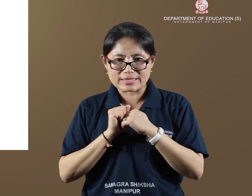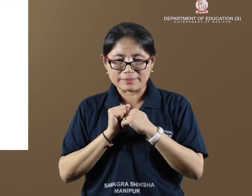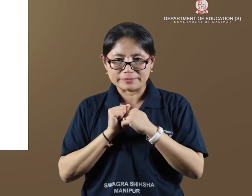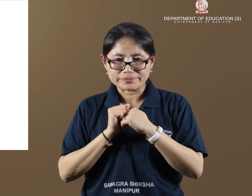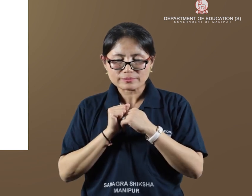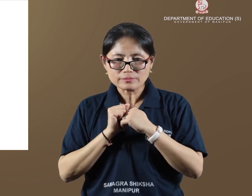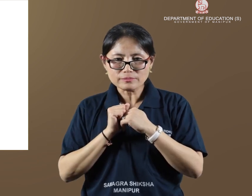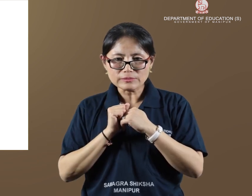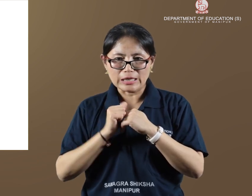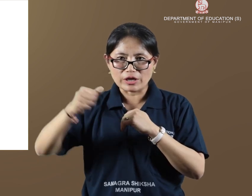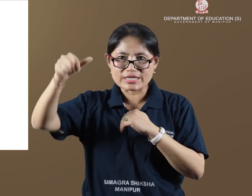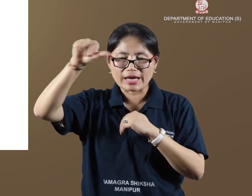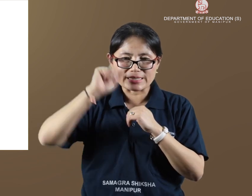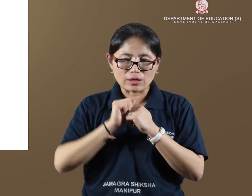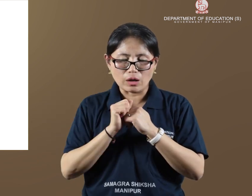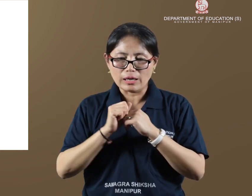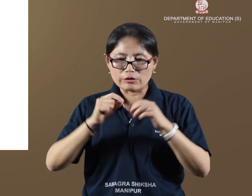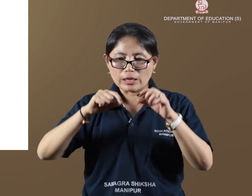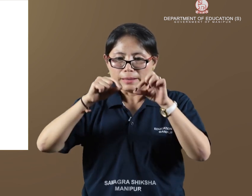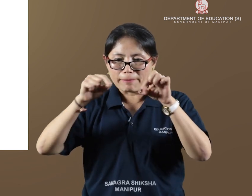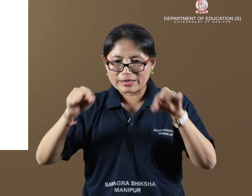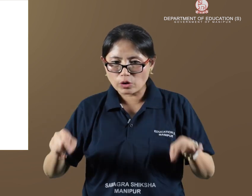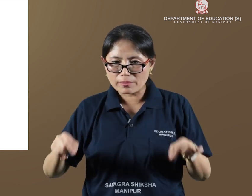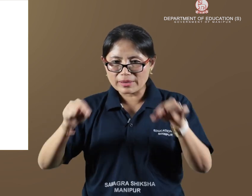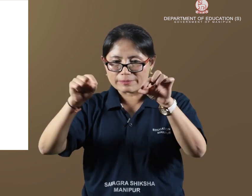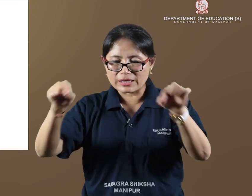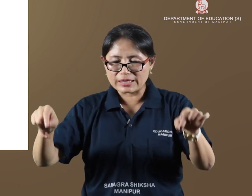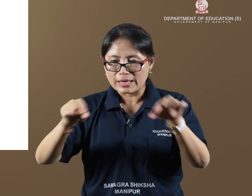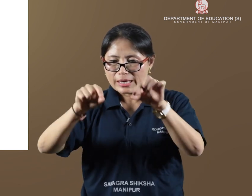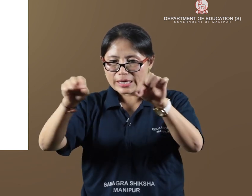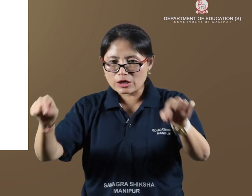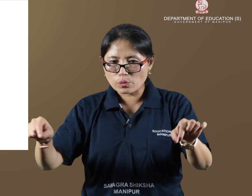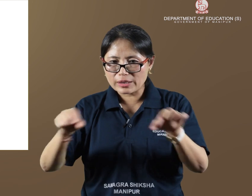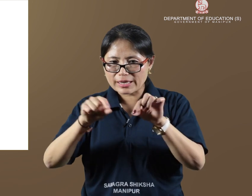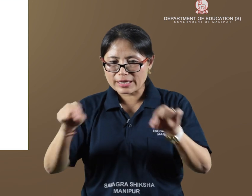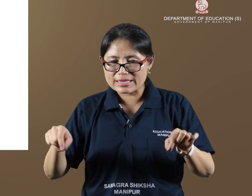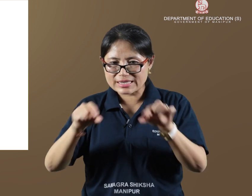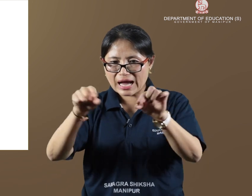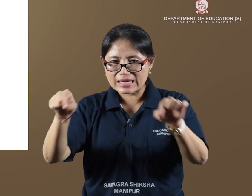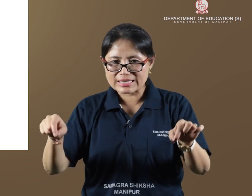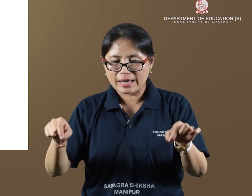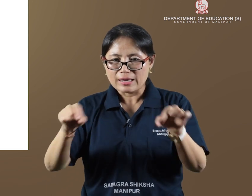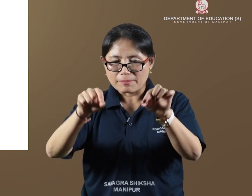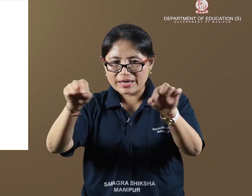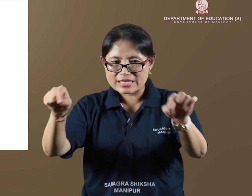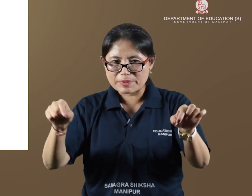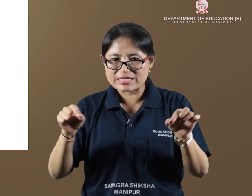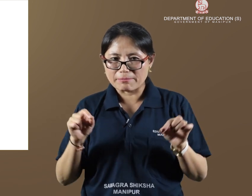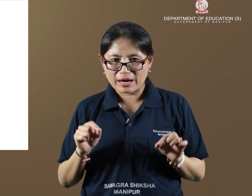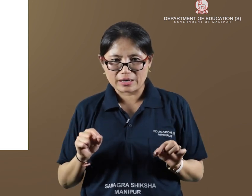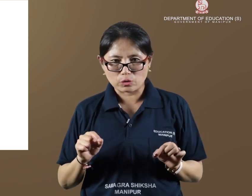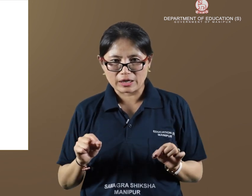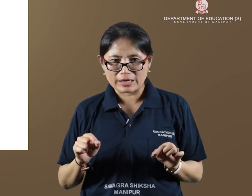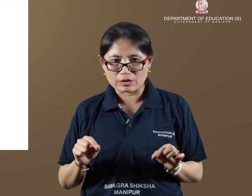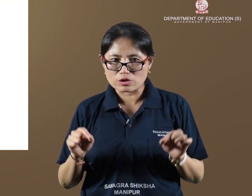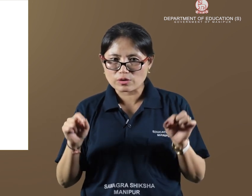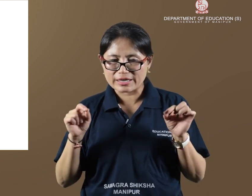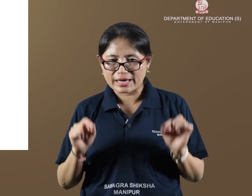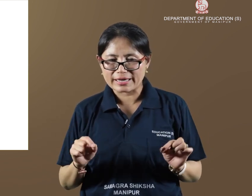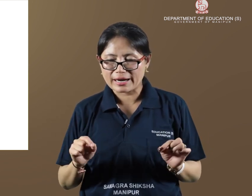jeb aduga isingai jallo aduna pathora kum matam da di equal na hege sang se mai speed se manana tholakani aduna sukai tai har